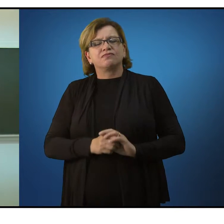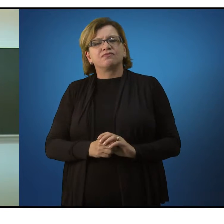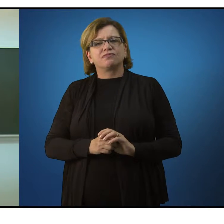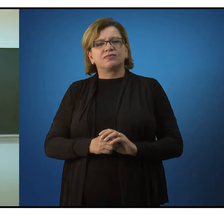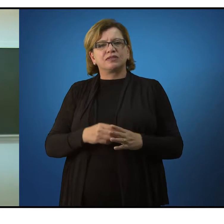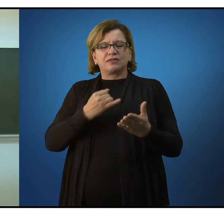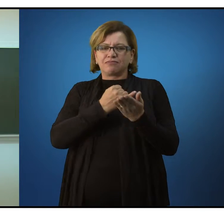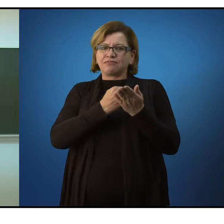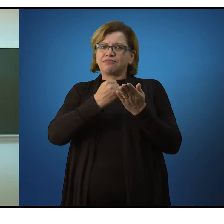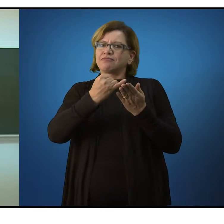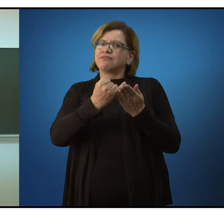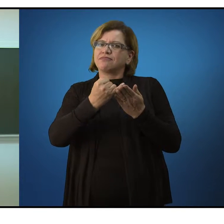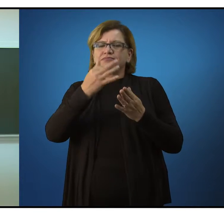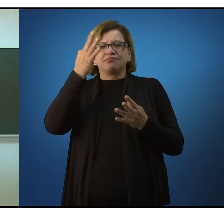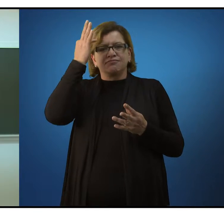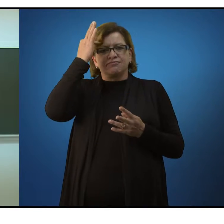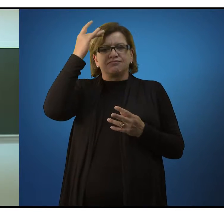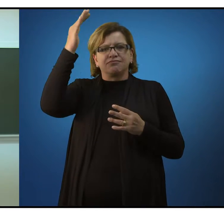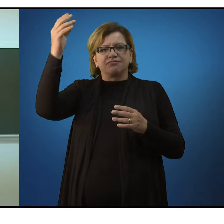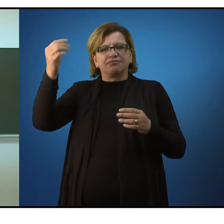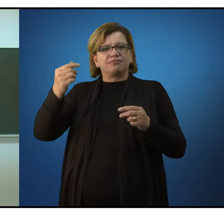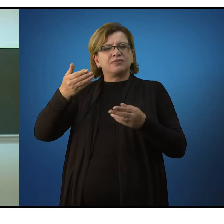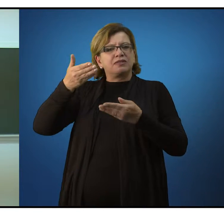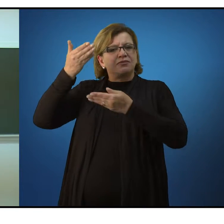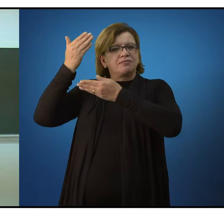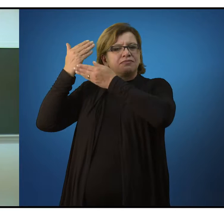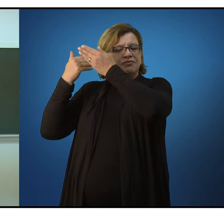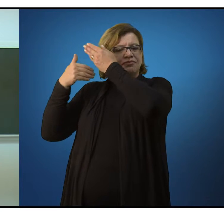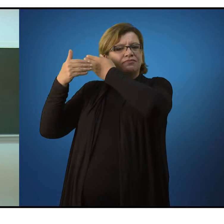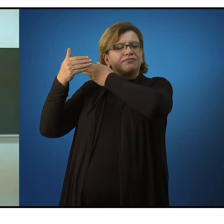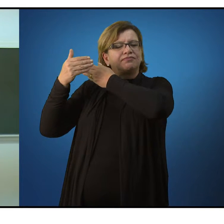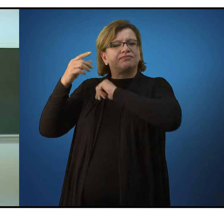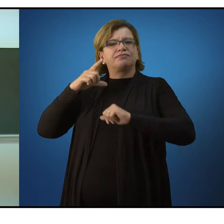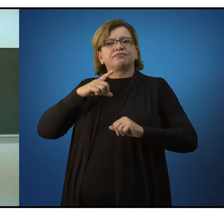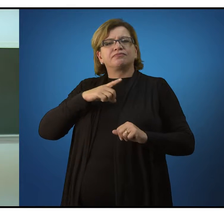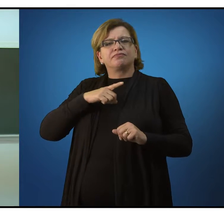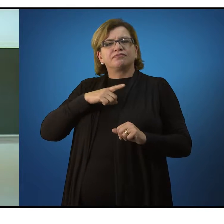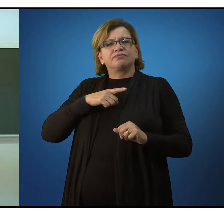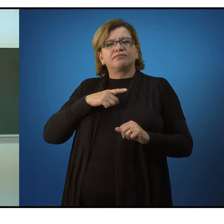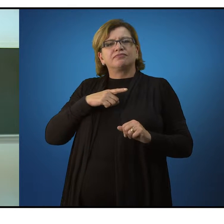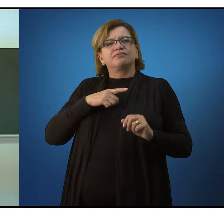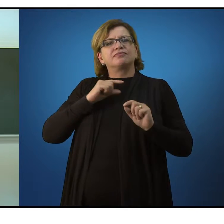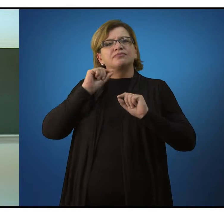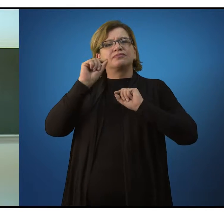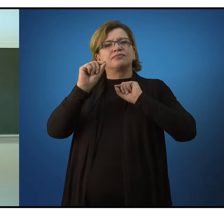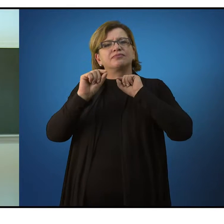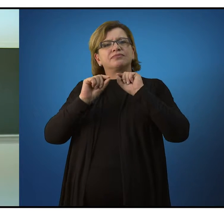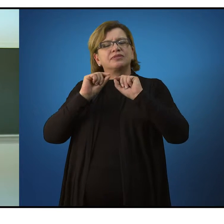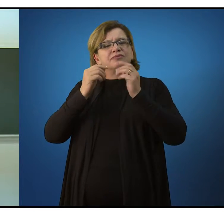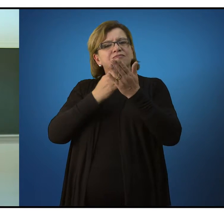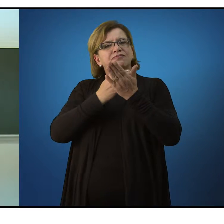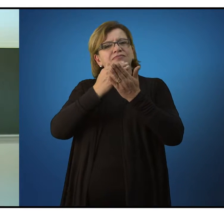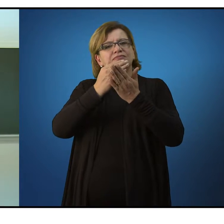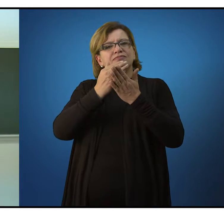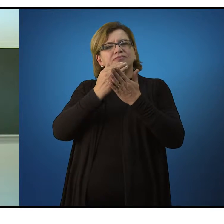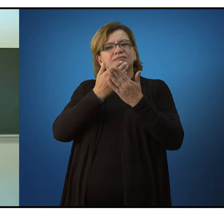questão introdutória da filosofia e da filosofia antiga e dessa cosmologia, nós vamos